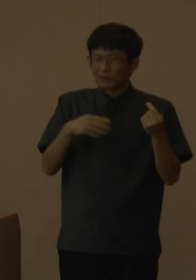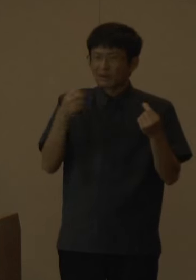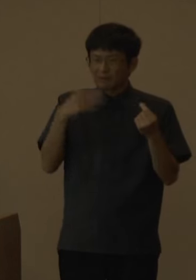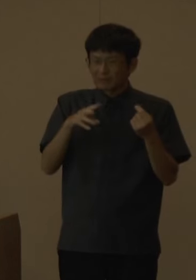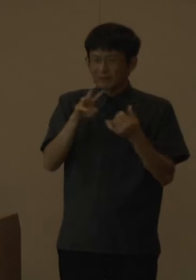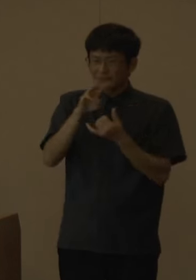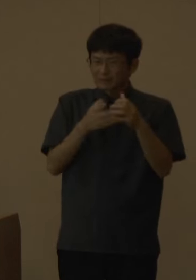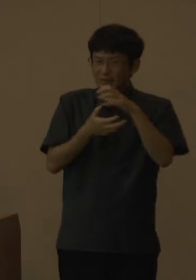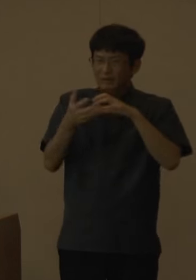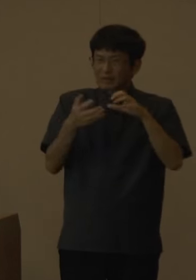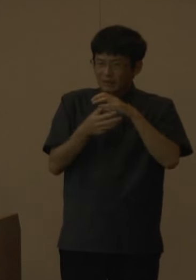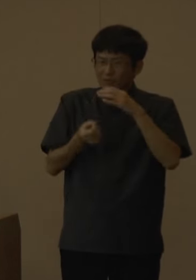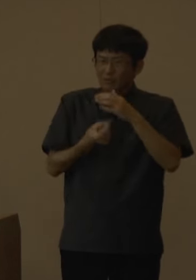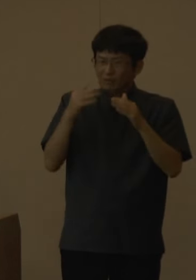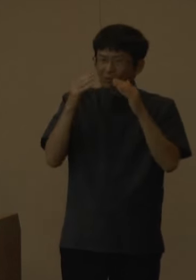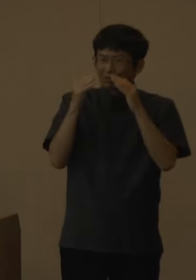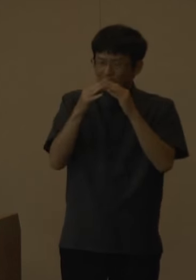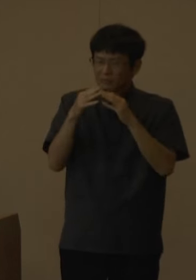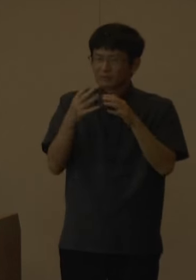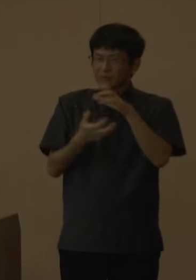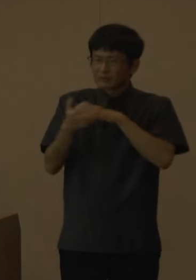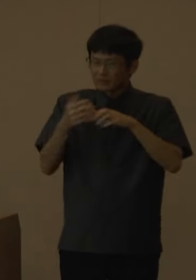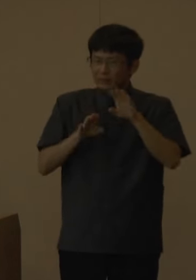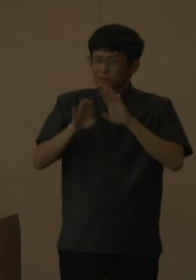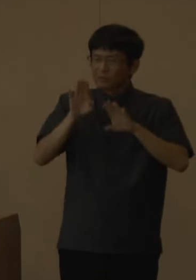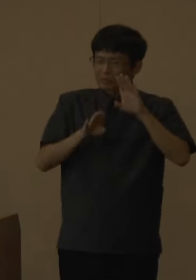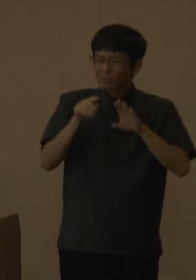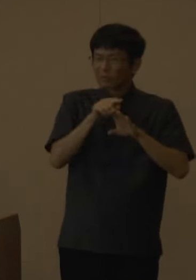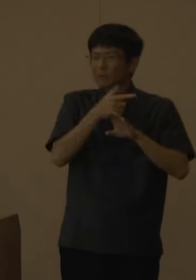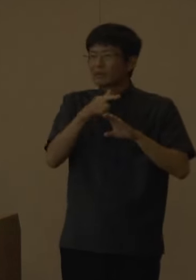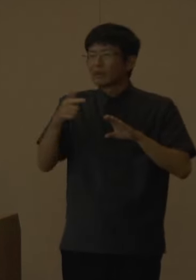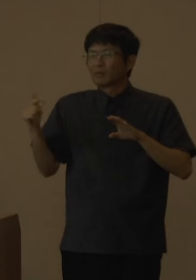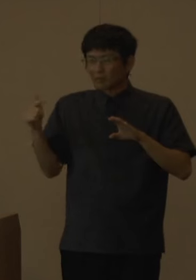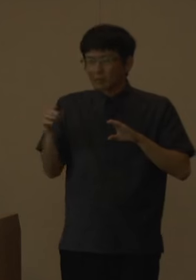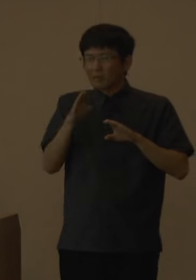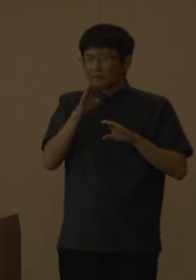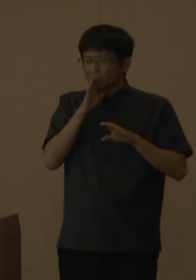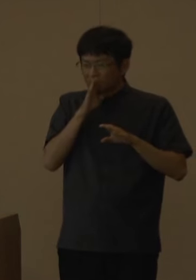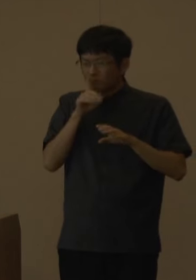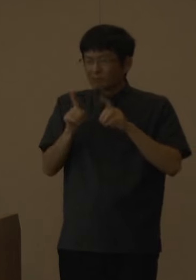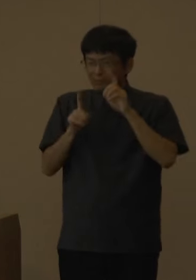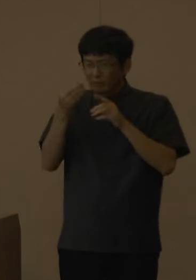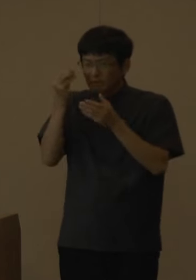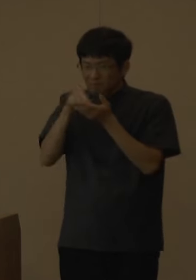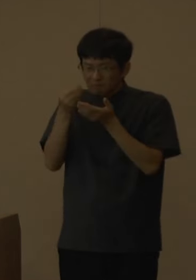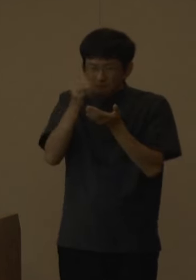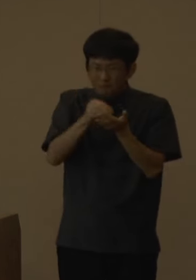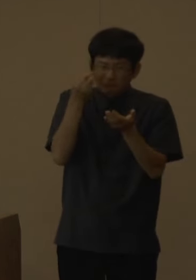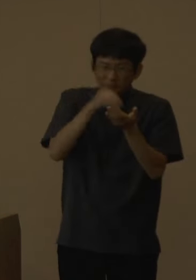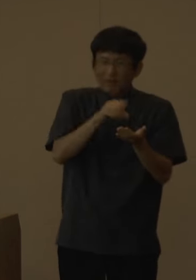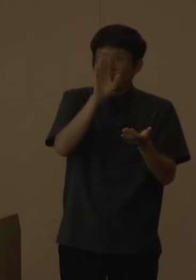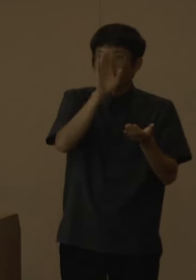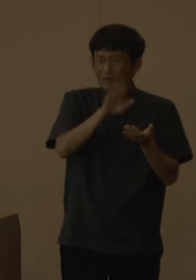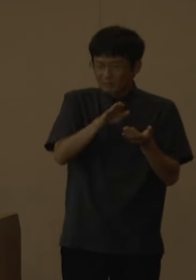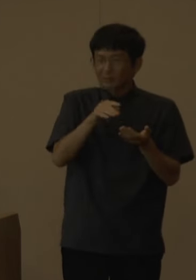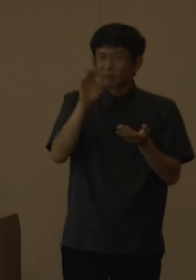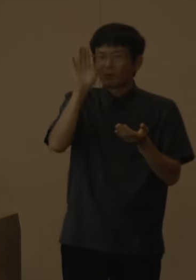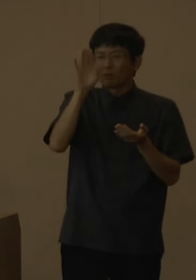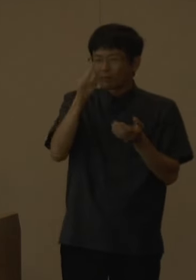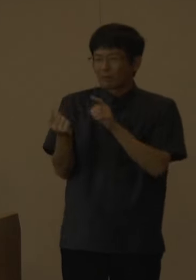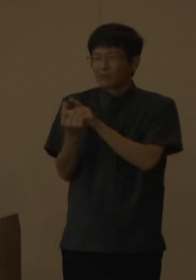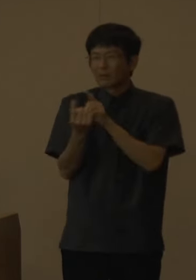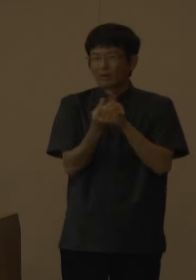による、住家被害の状況などについても事実確認等を行っていきながら、今後の対応